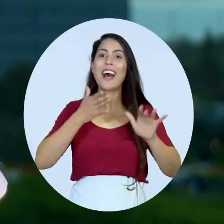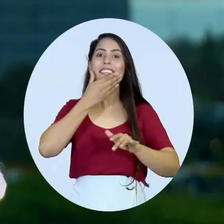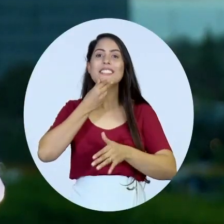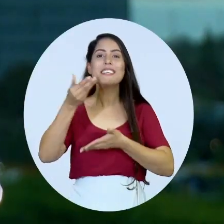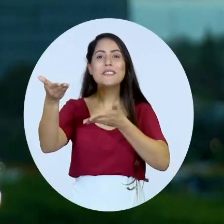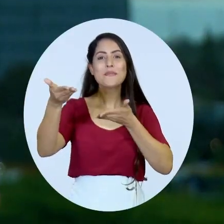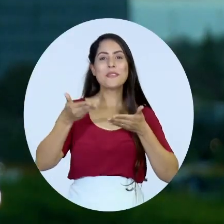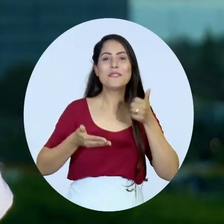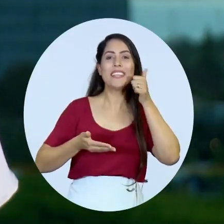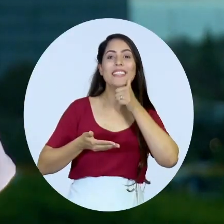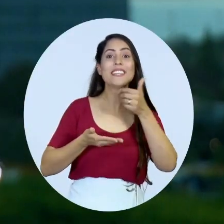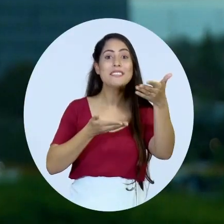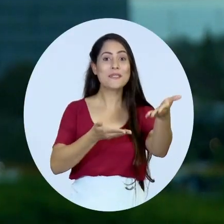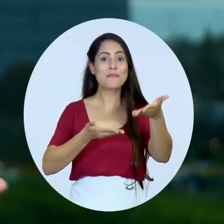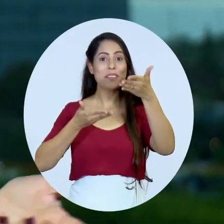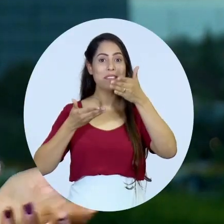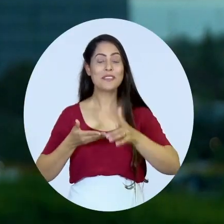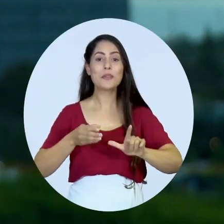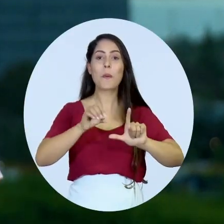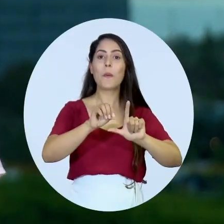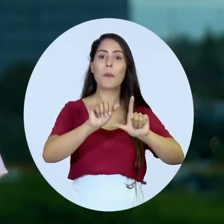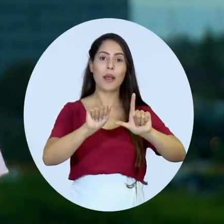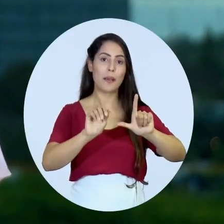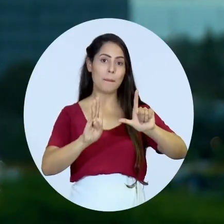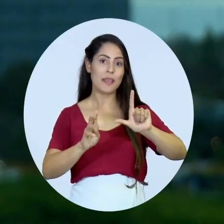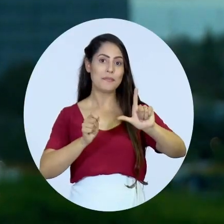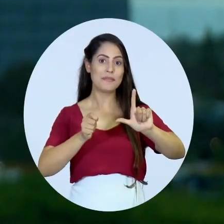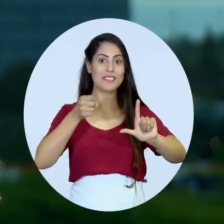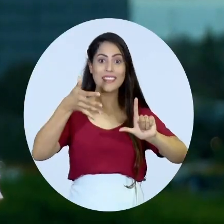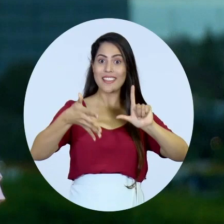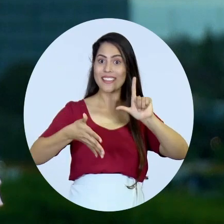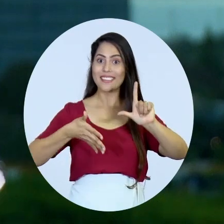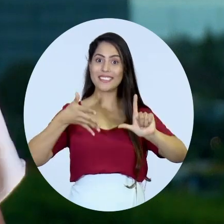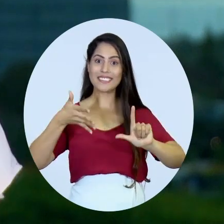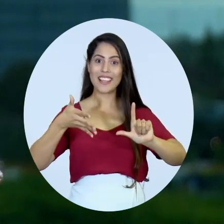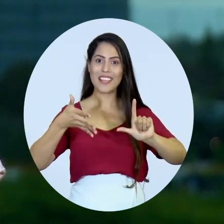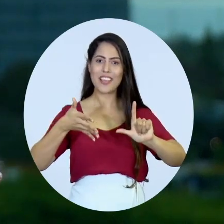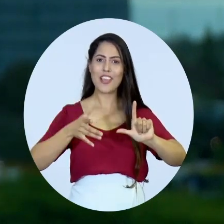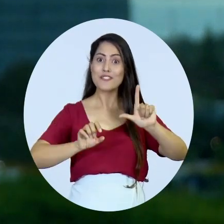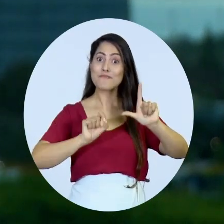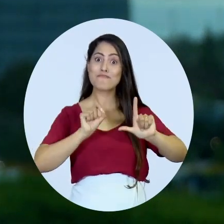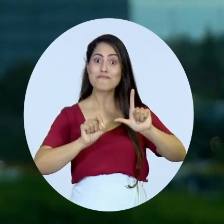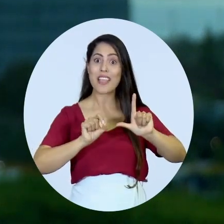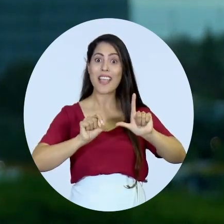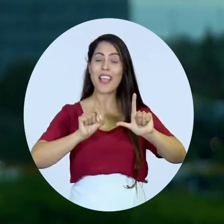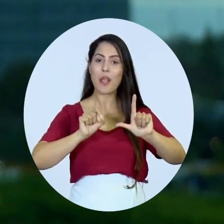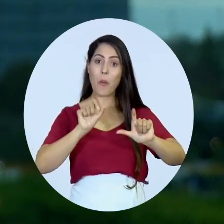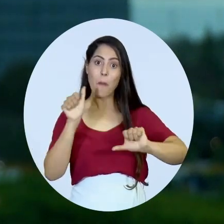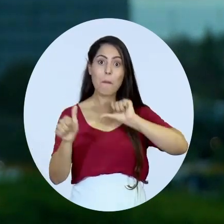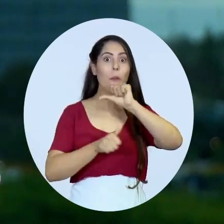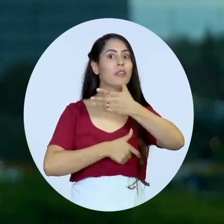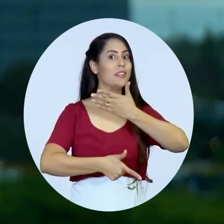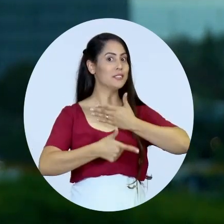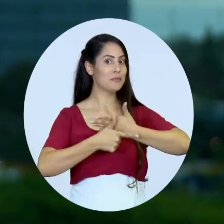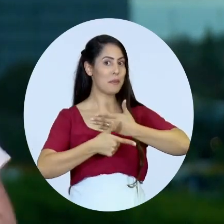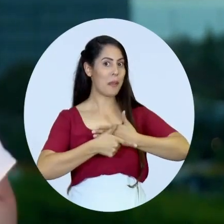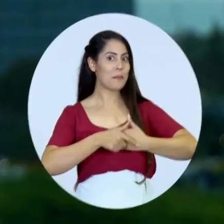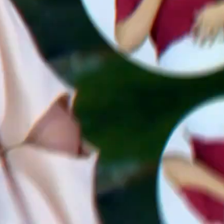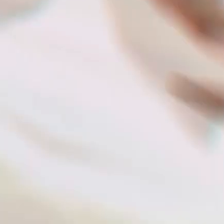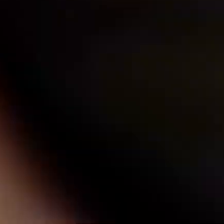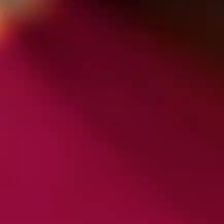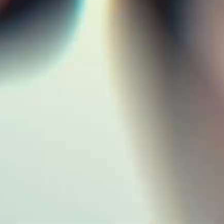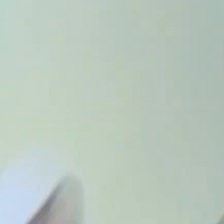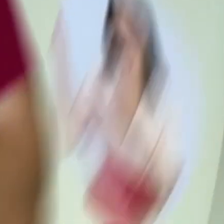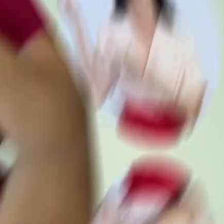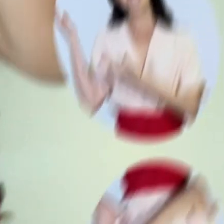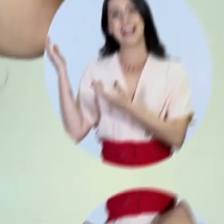Olá, sejam bem-vindos, sejam bem-vindas a mais um OAB Entrevista. E este programa já começa com uma inversão de